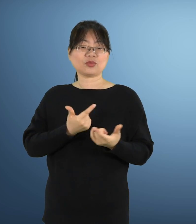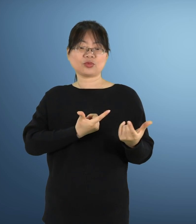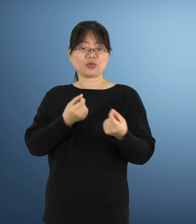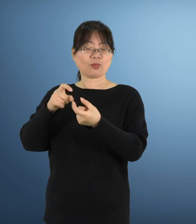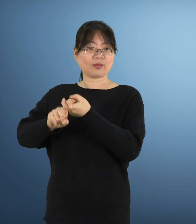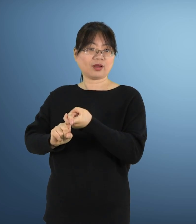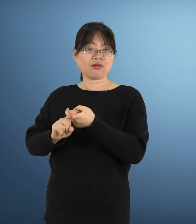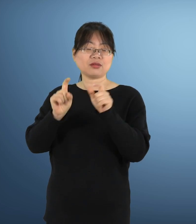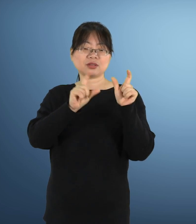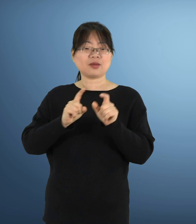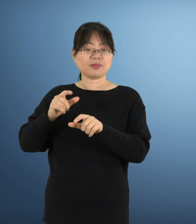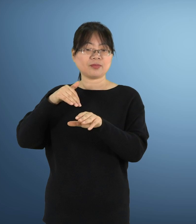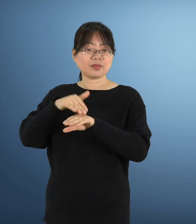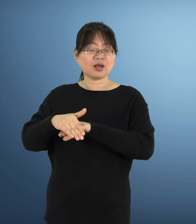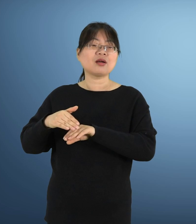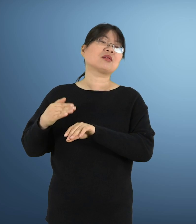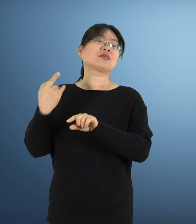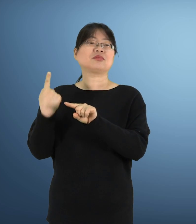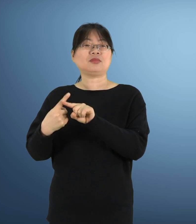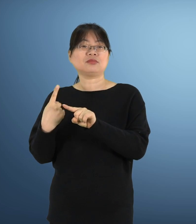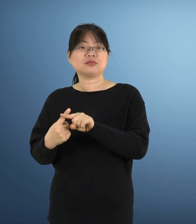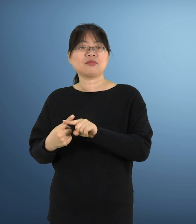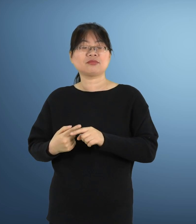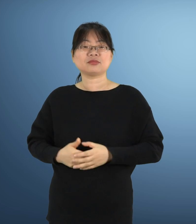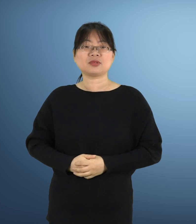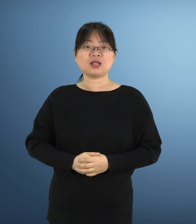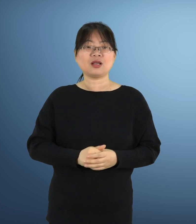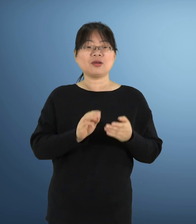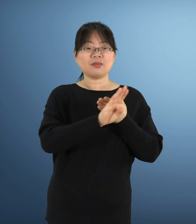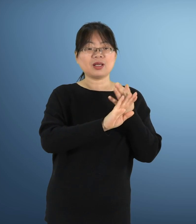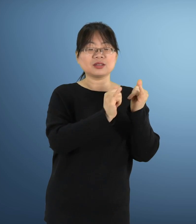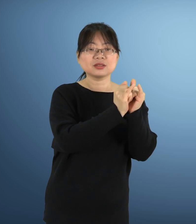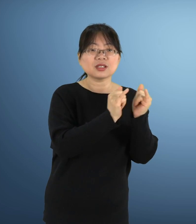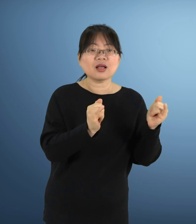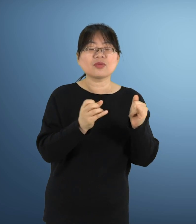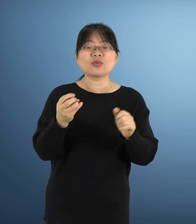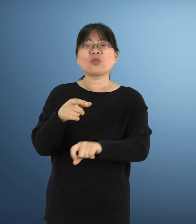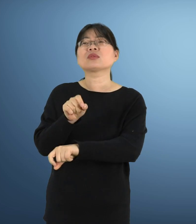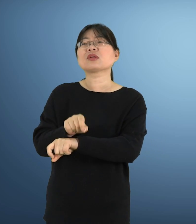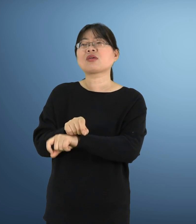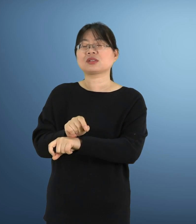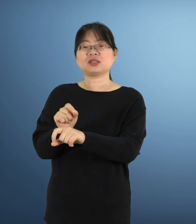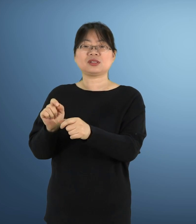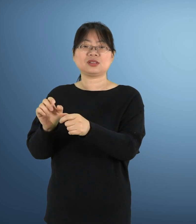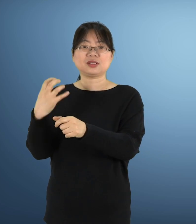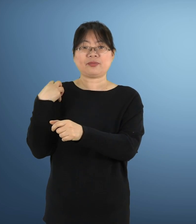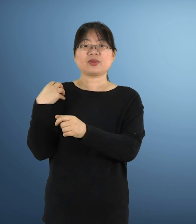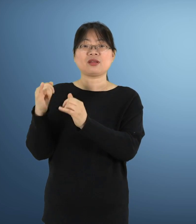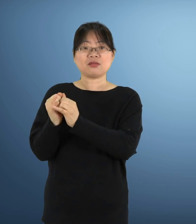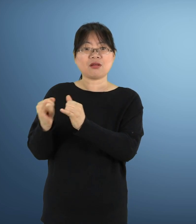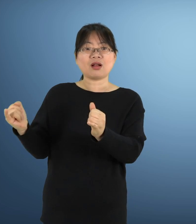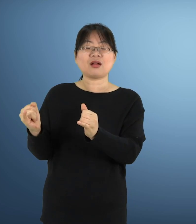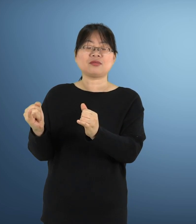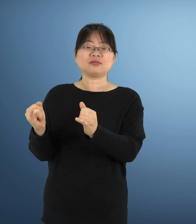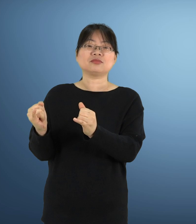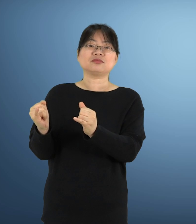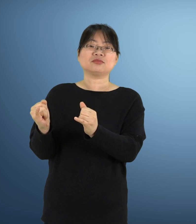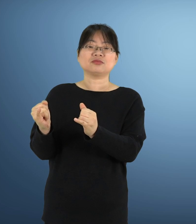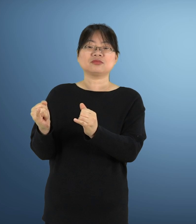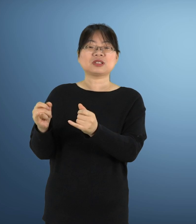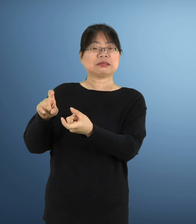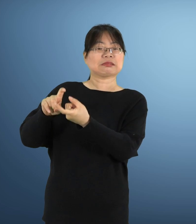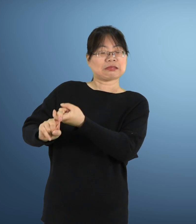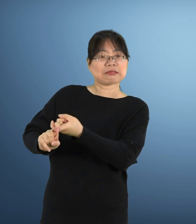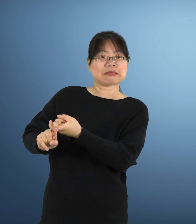삶의 방식도 한편이었습니다. 바리새인과 서기관. 또 한켠에는 오늘 여기